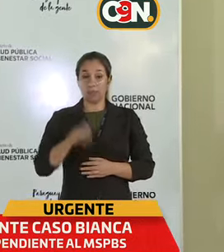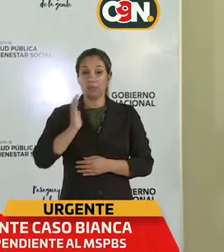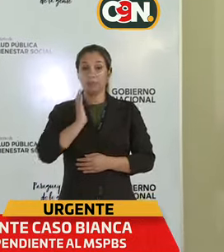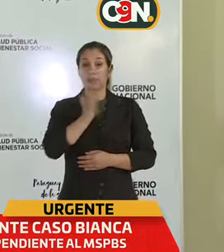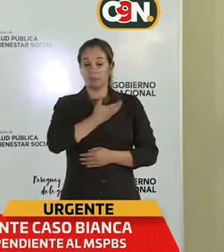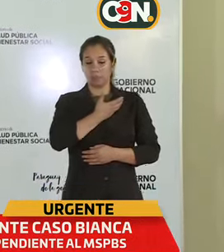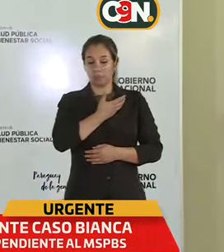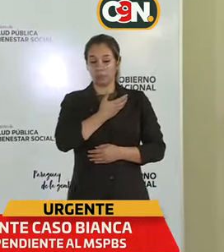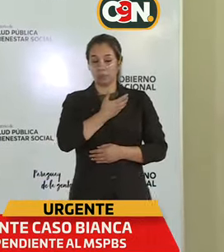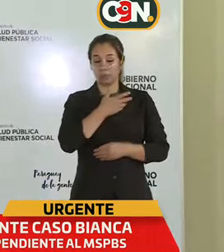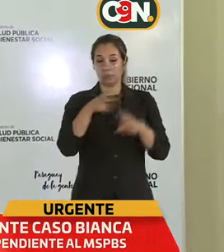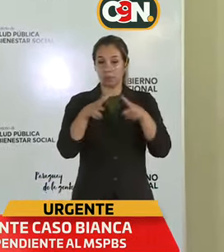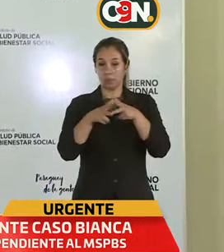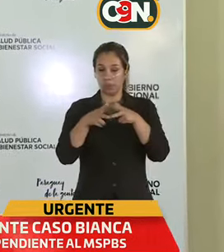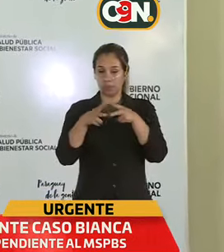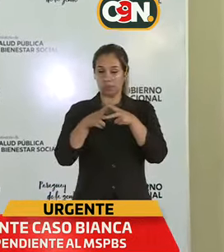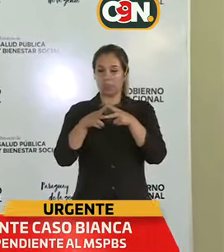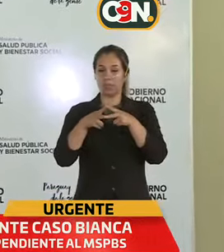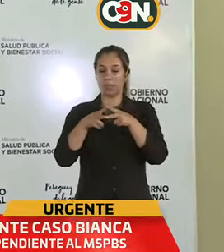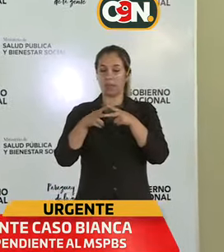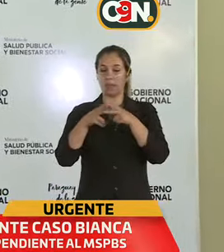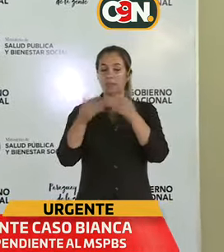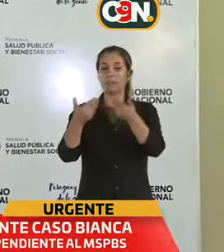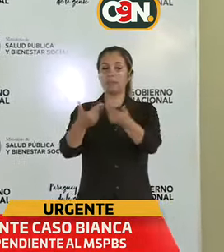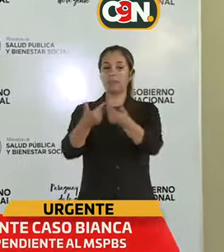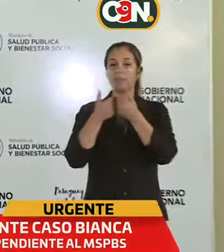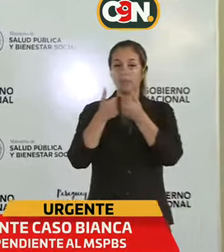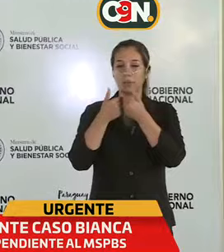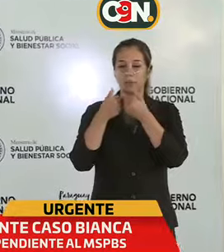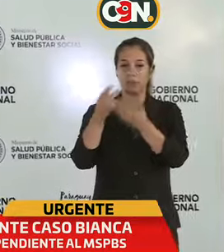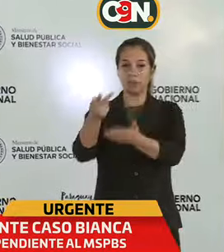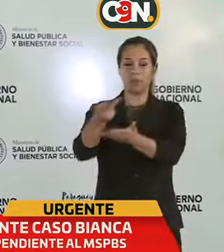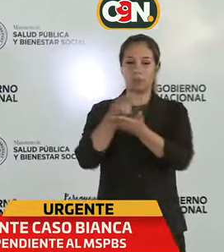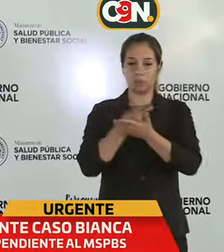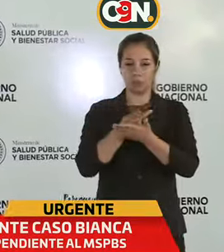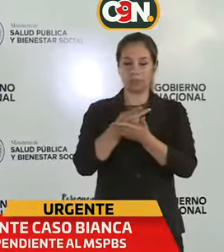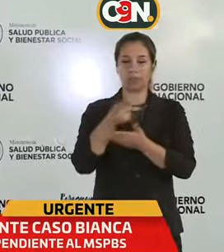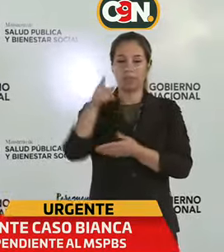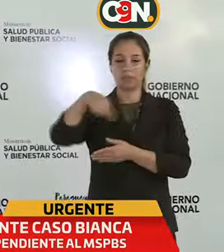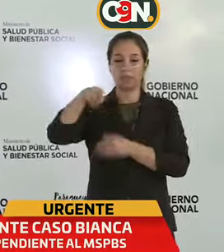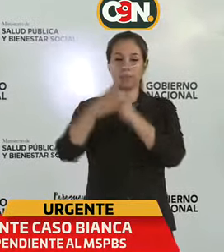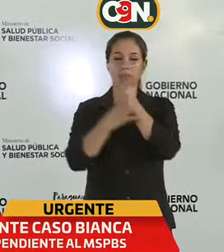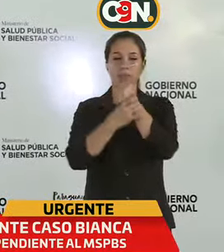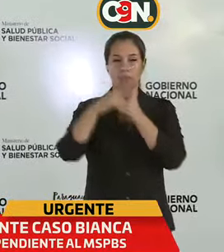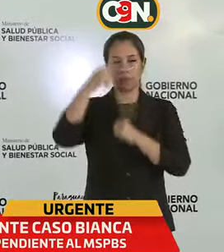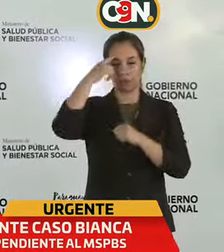Nosotros recibimos la consulta de médicos endólogos,